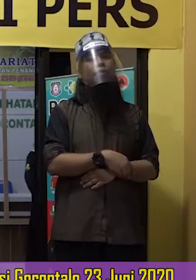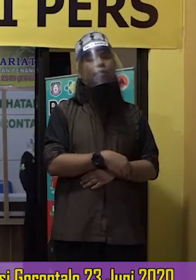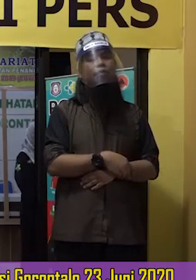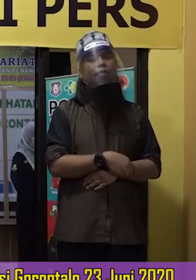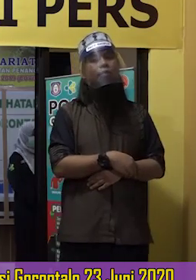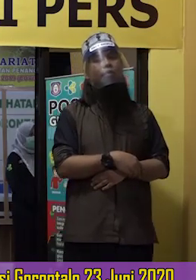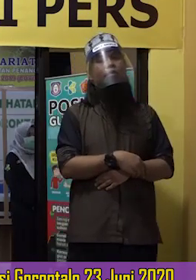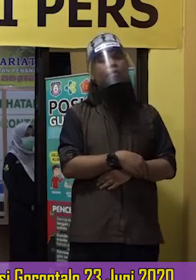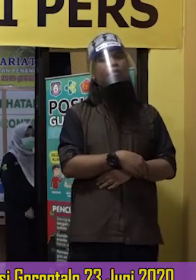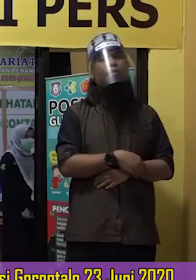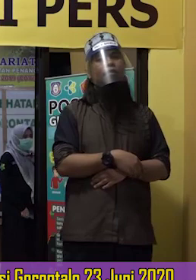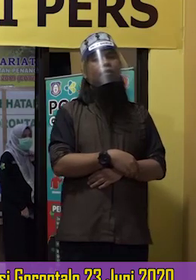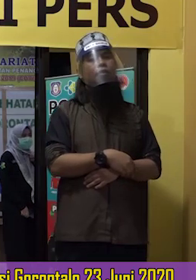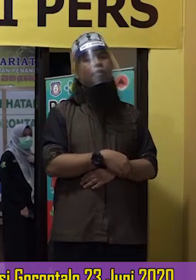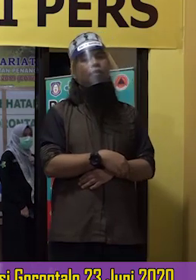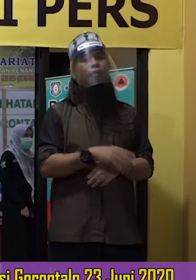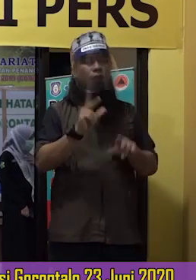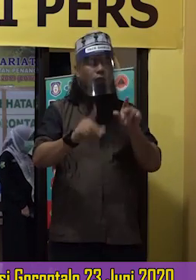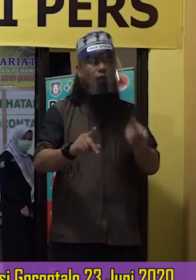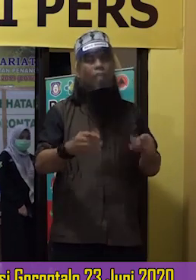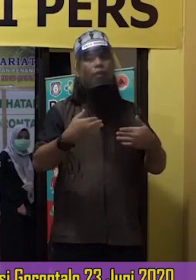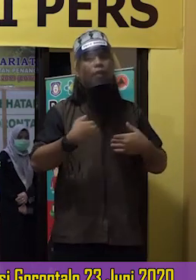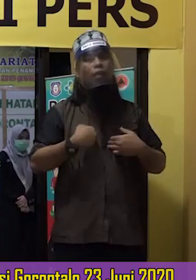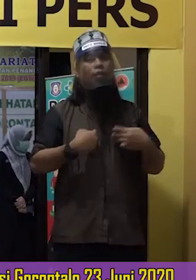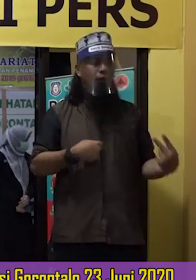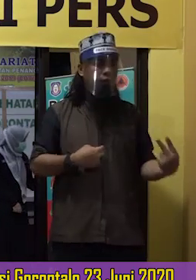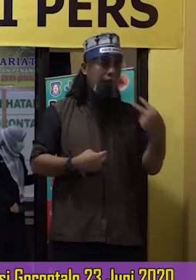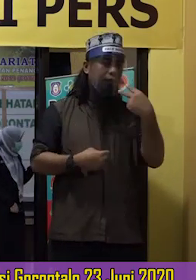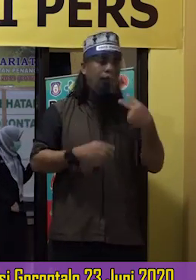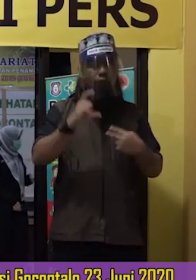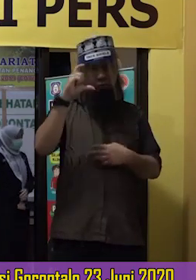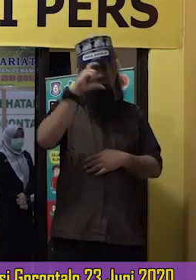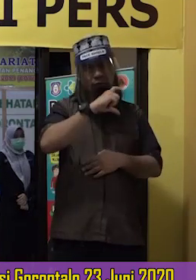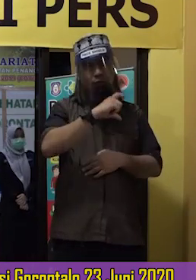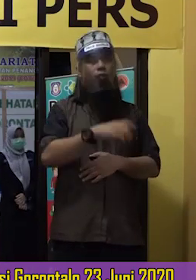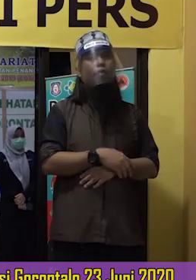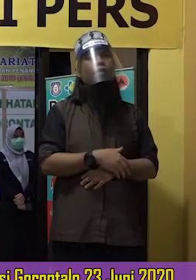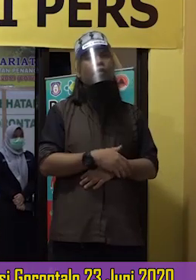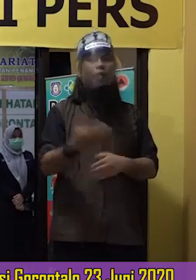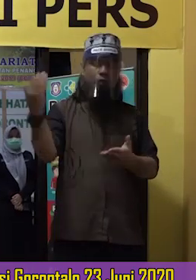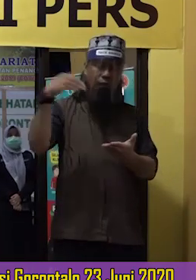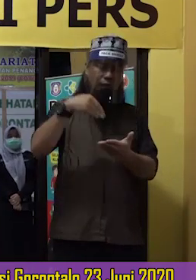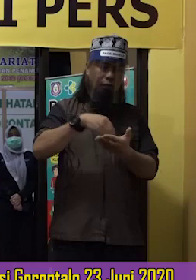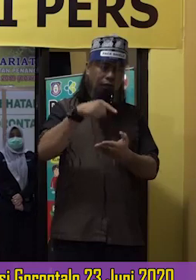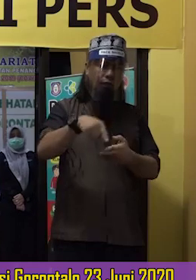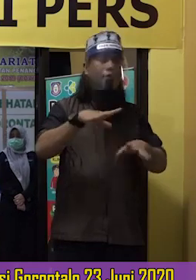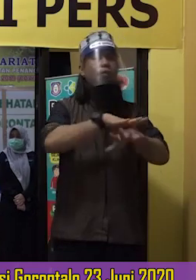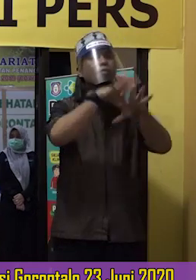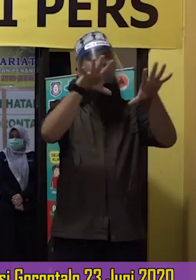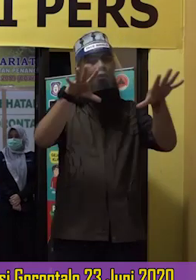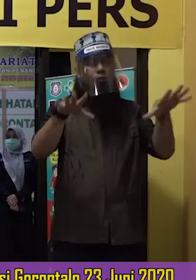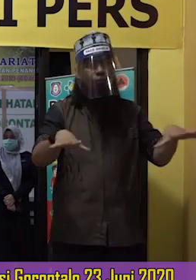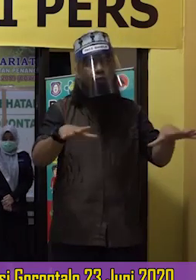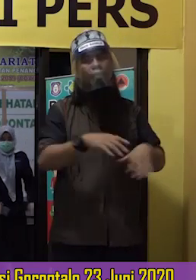negeri kita dan daerah kita dengan jangka waktu yang sudah cukup lama, kurang lebih 3 bulan,